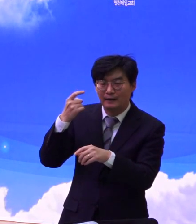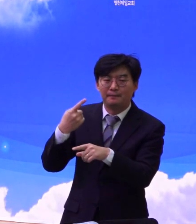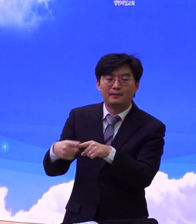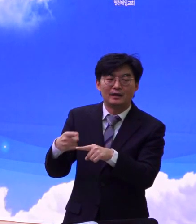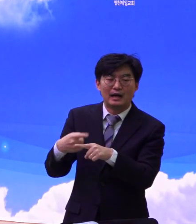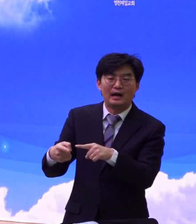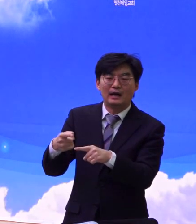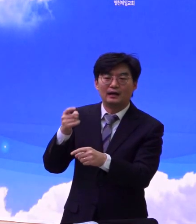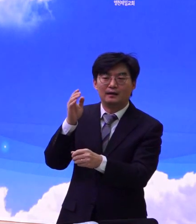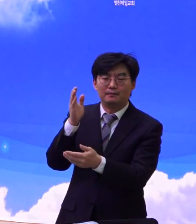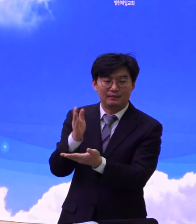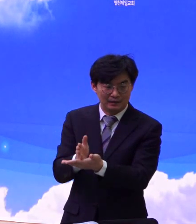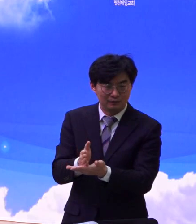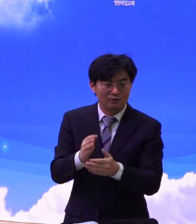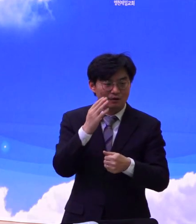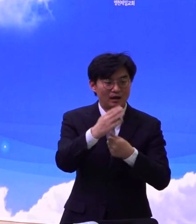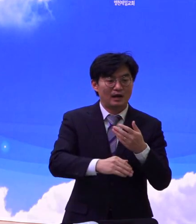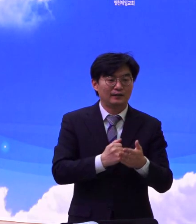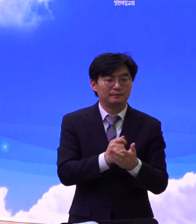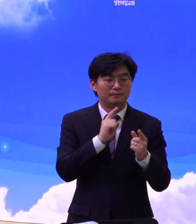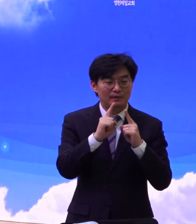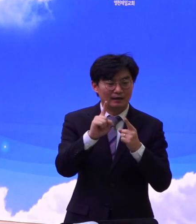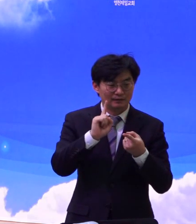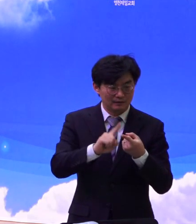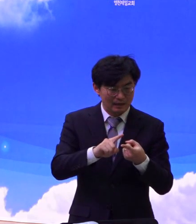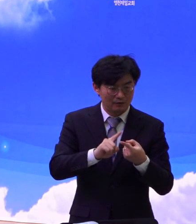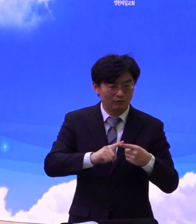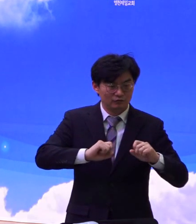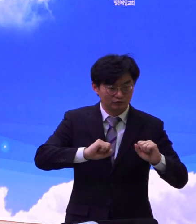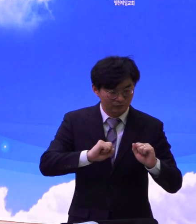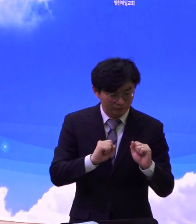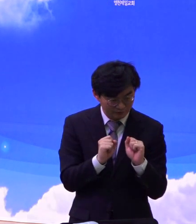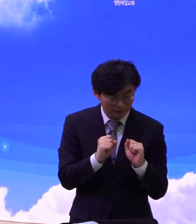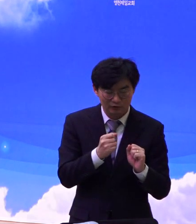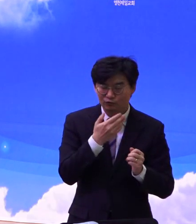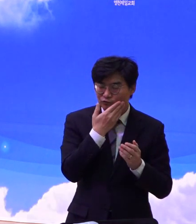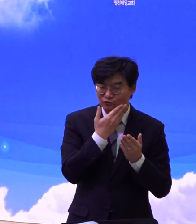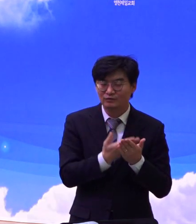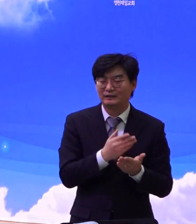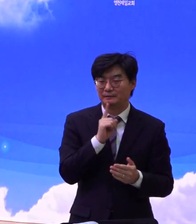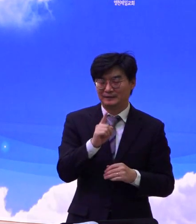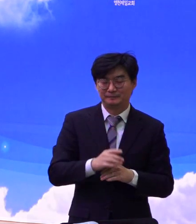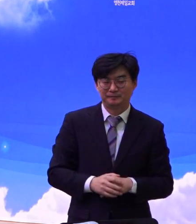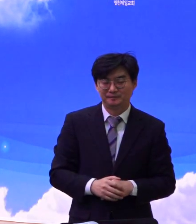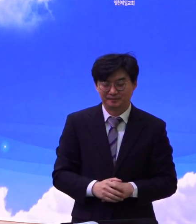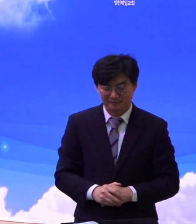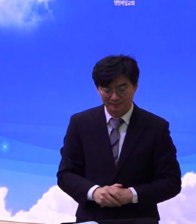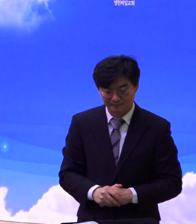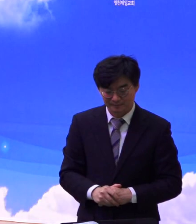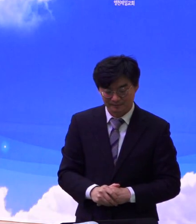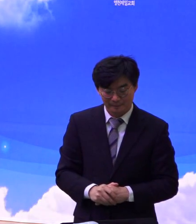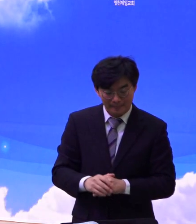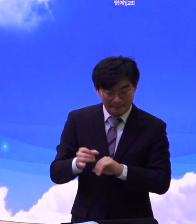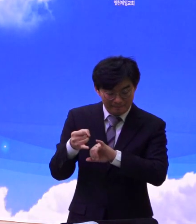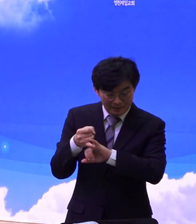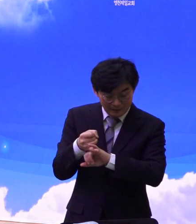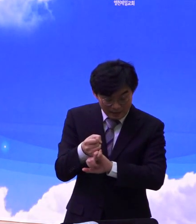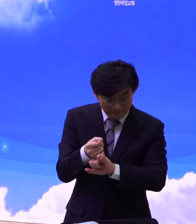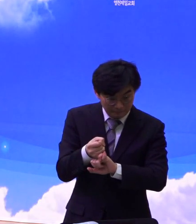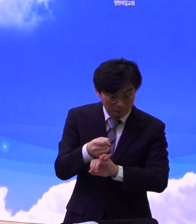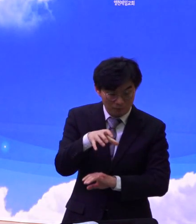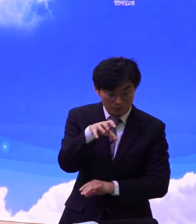철저하게 믿고 따라야 한다는 것을 이 사건을 통해서 배우게 하셨죠. 어쩌면 약속의 땅에